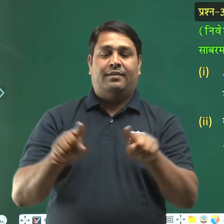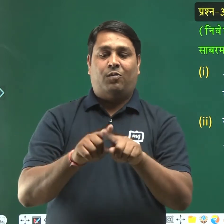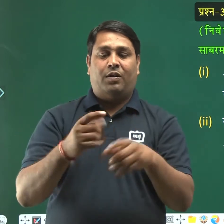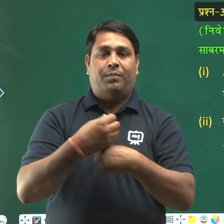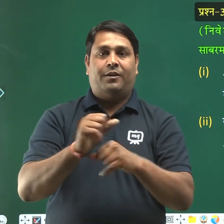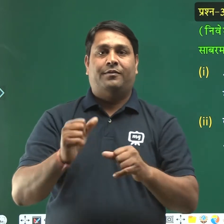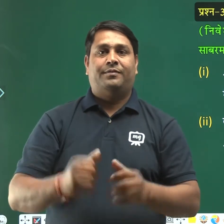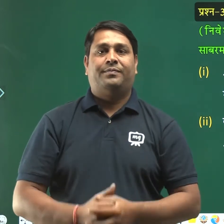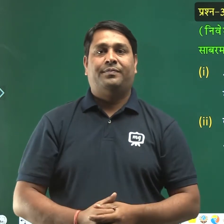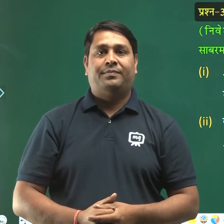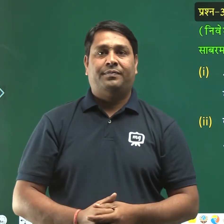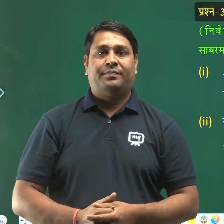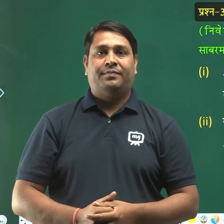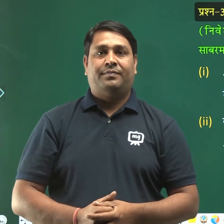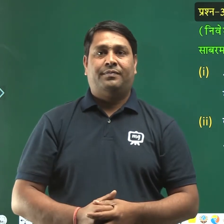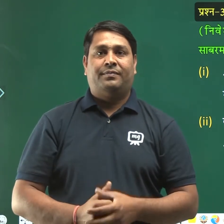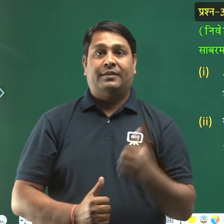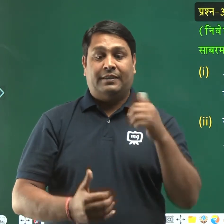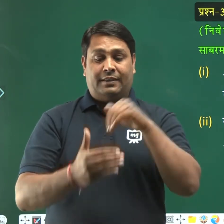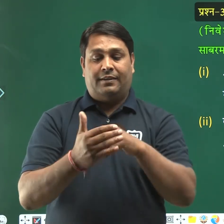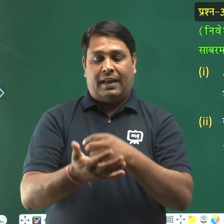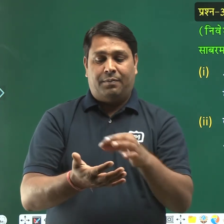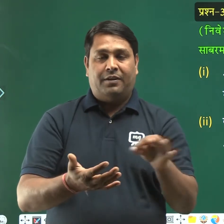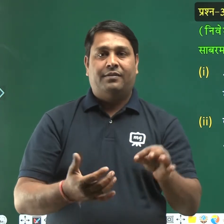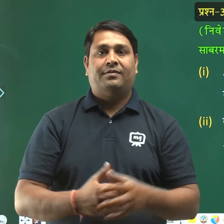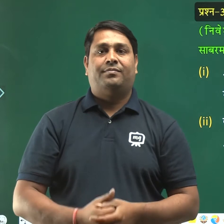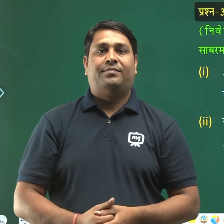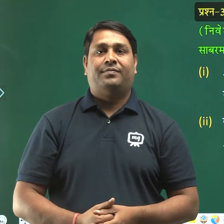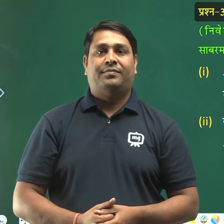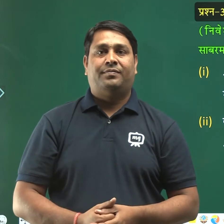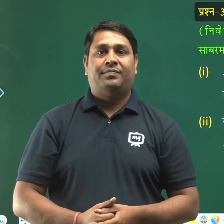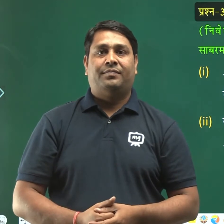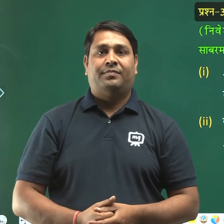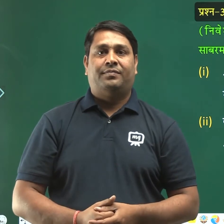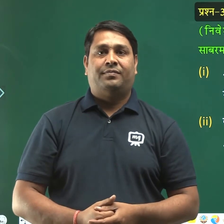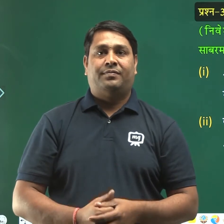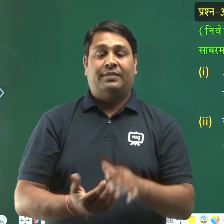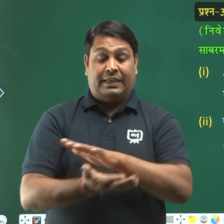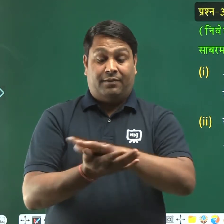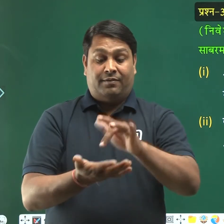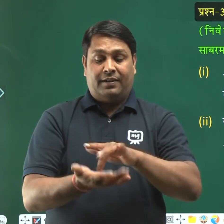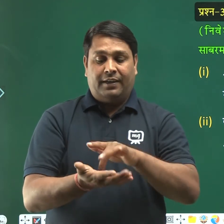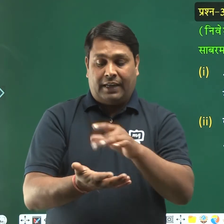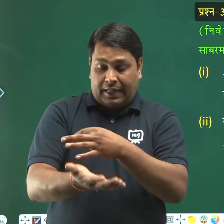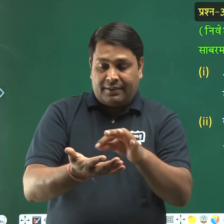है, इसमें नाम लिखे हैं, इनको खाली जगह में